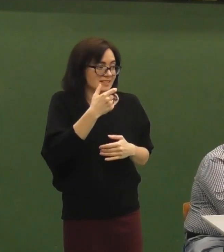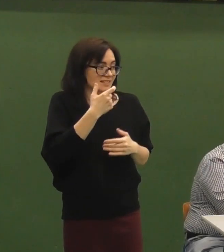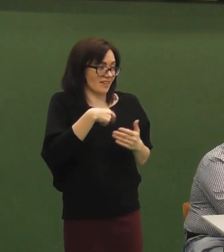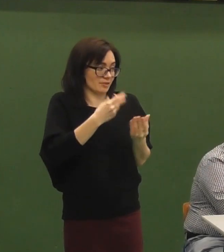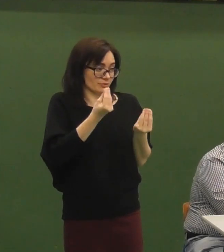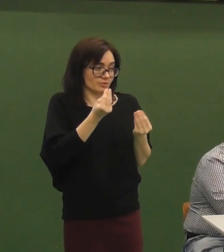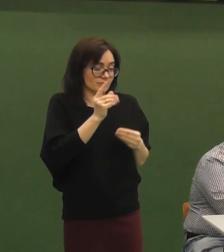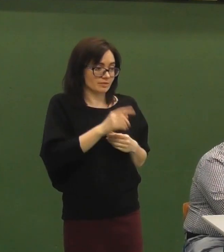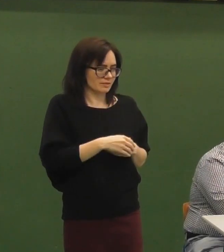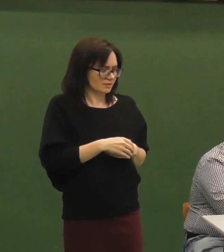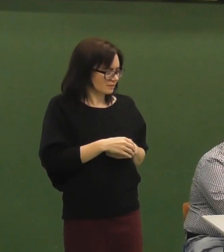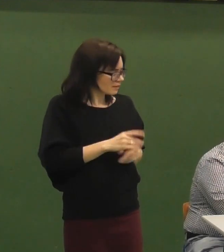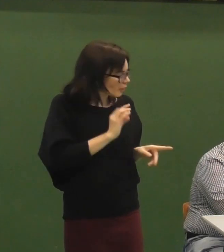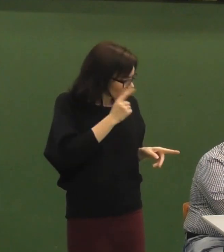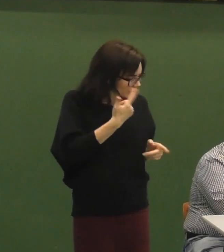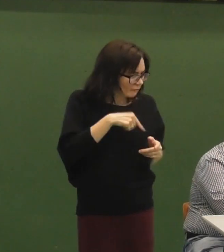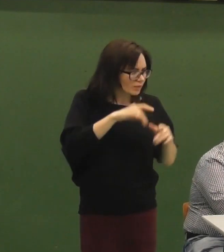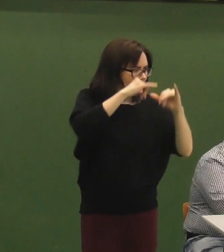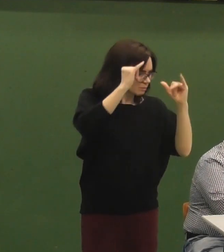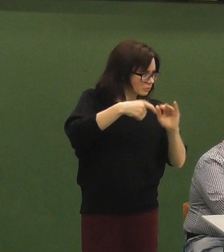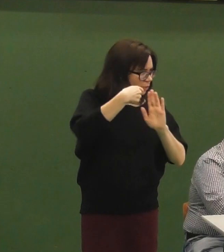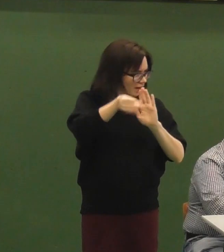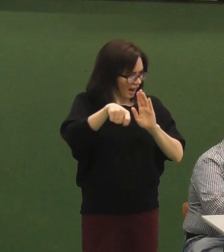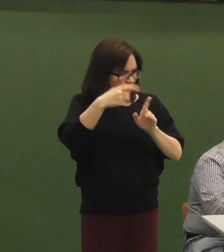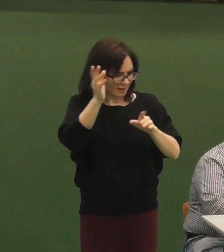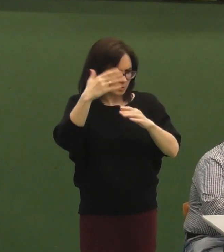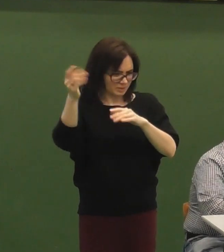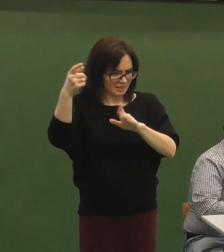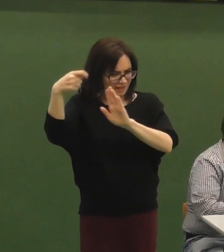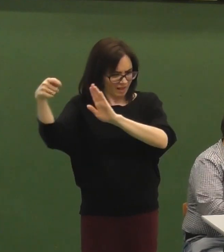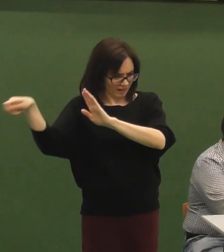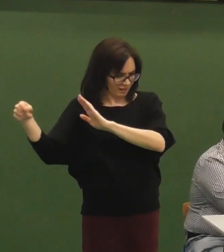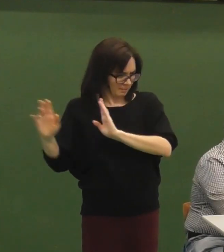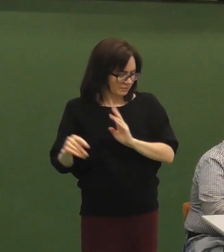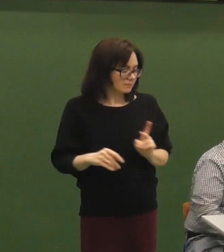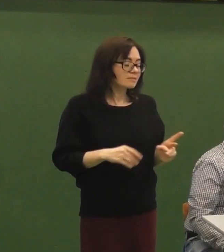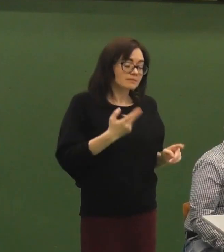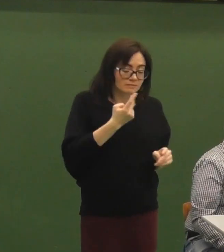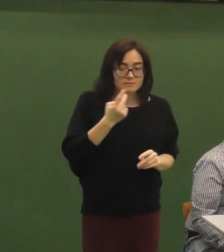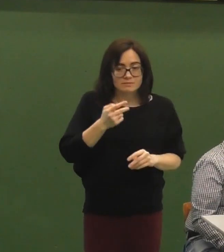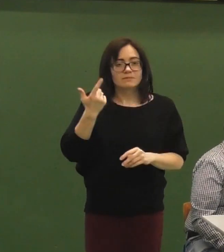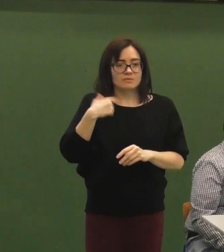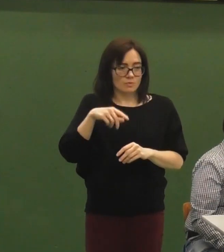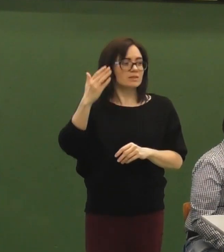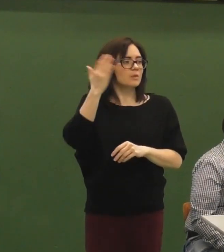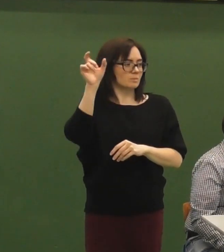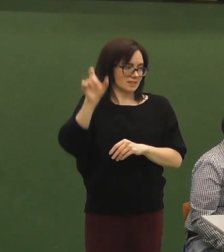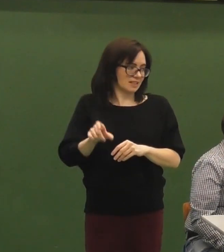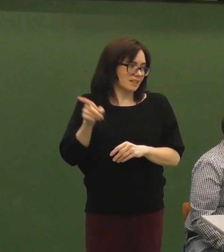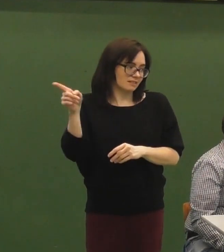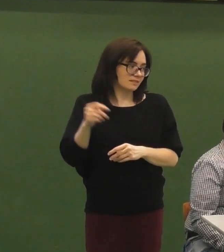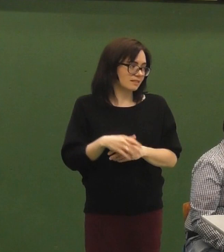eladta a bútorokat, meg eszközöket, szomszéd? Persze, volt szomszéd. Hát senki nem szólt